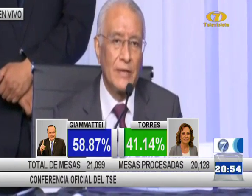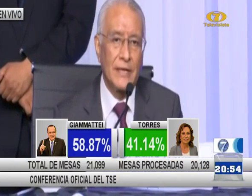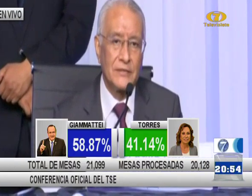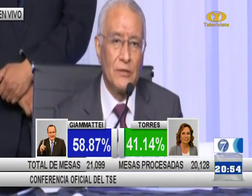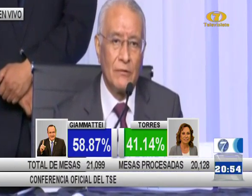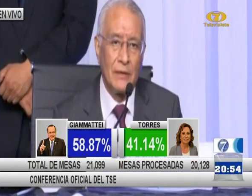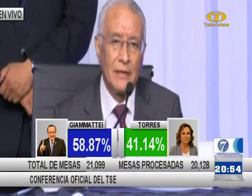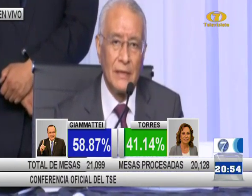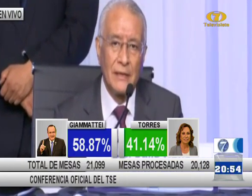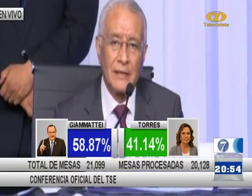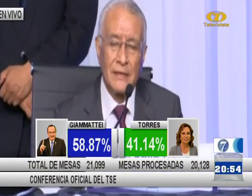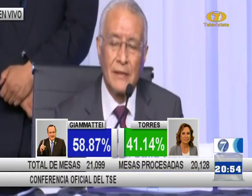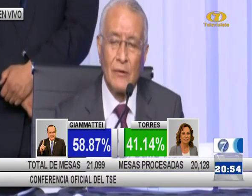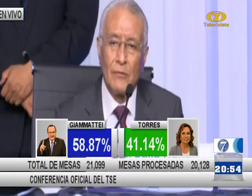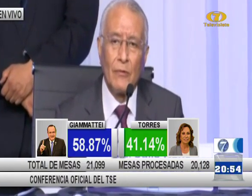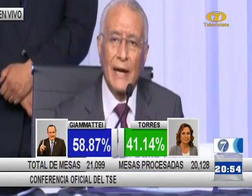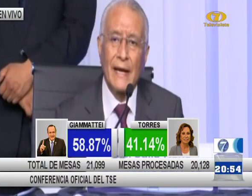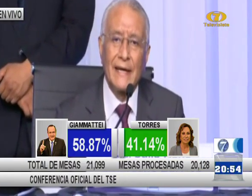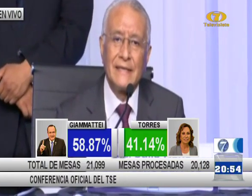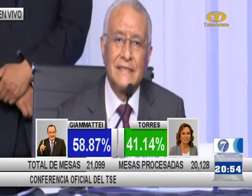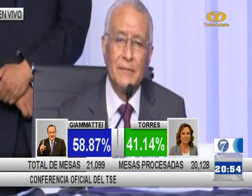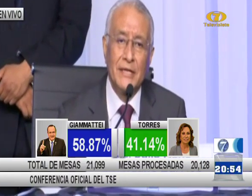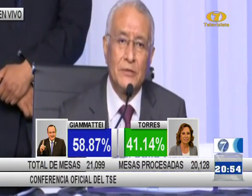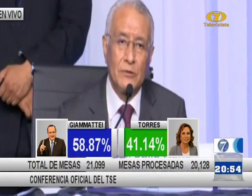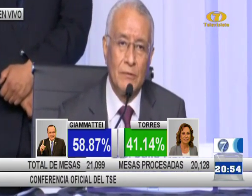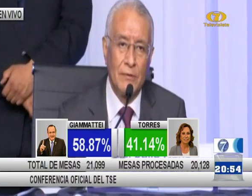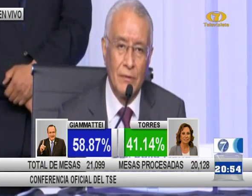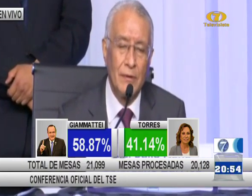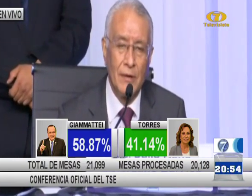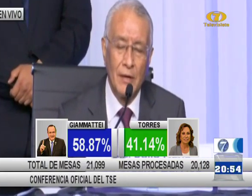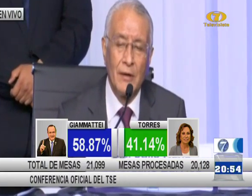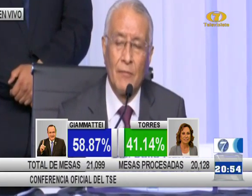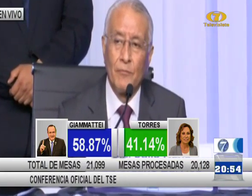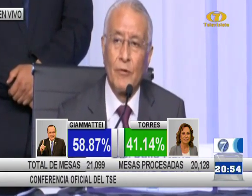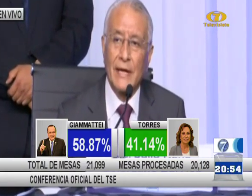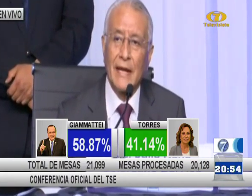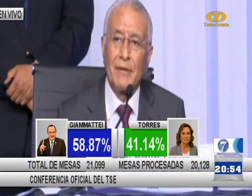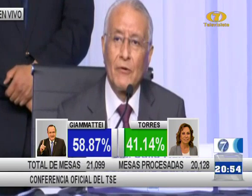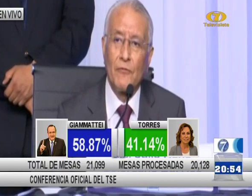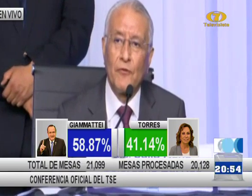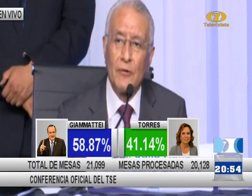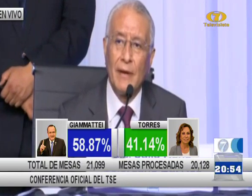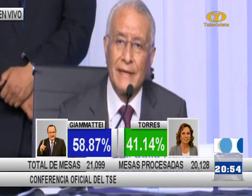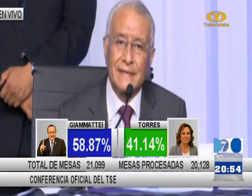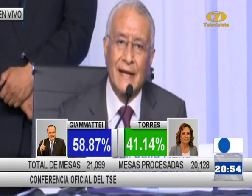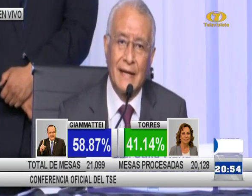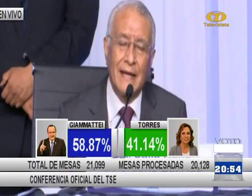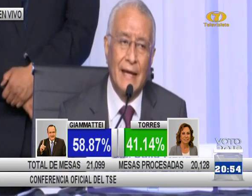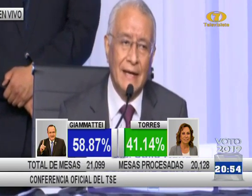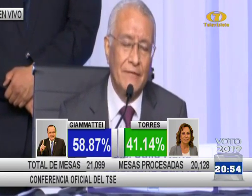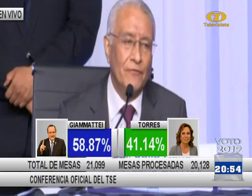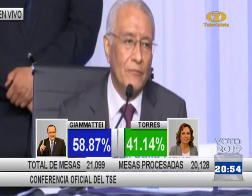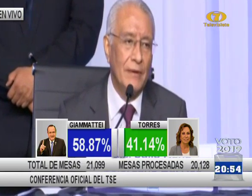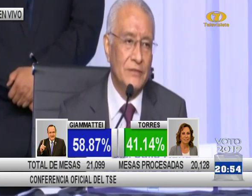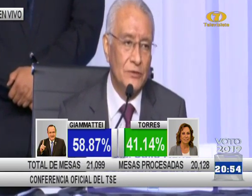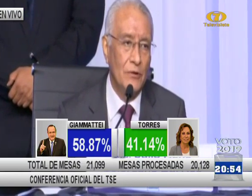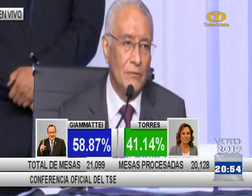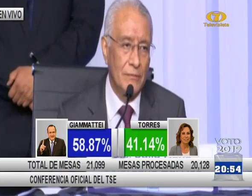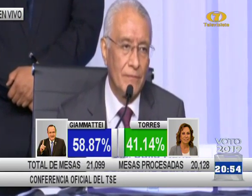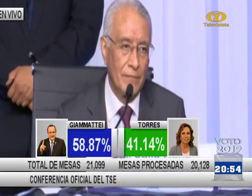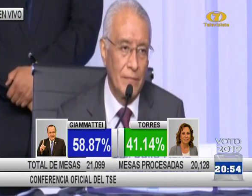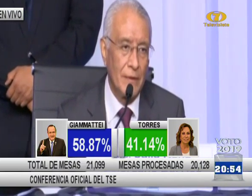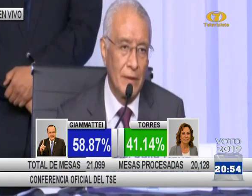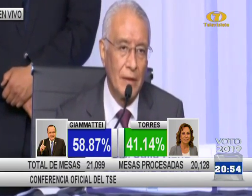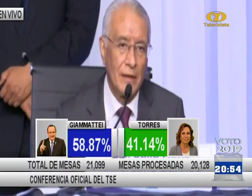de comunicación, un agradecimiento, porque la mejor forma de trasladar la